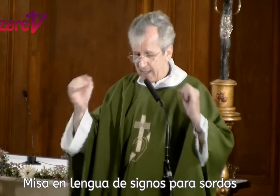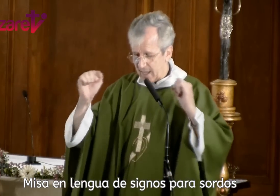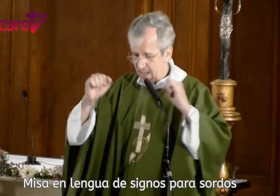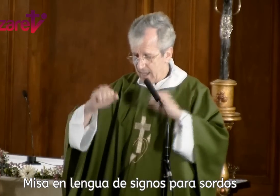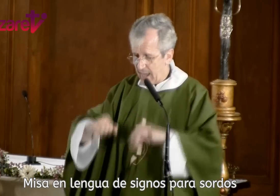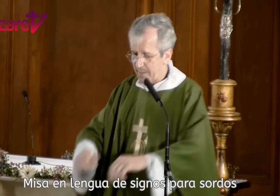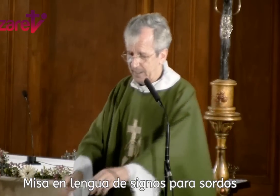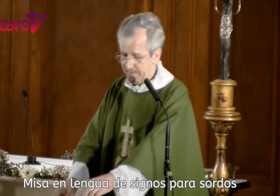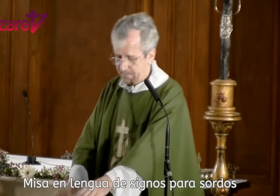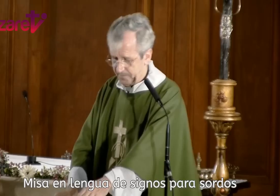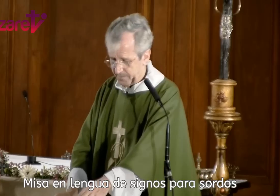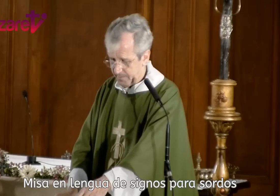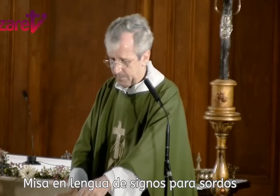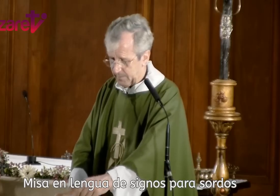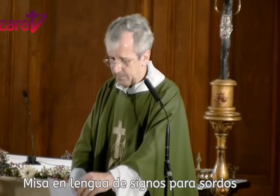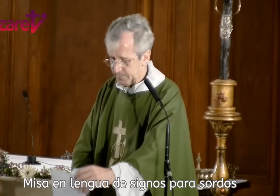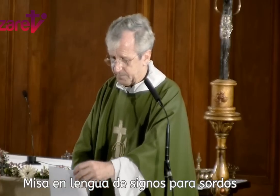eterna. Amén.